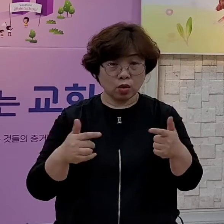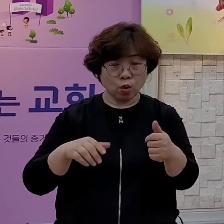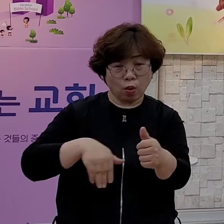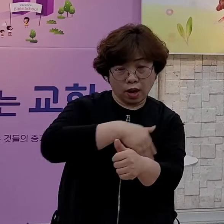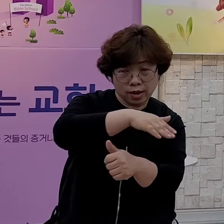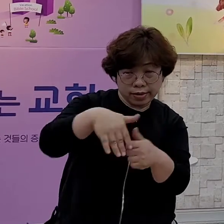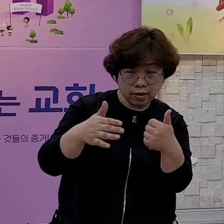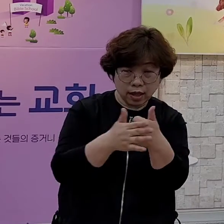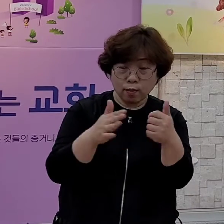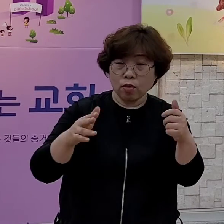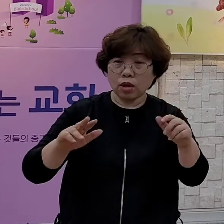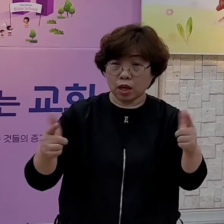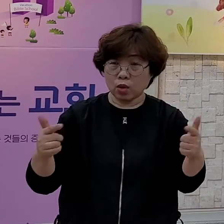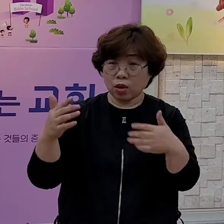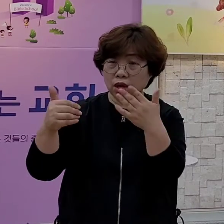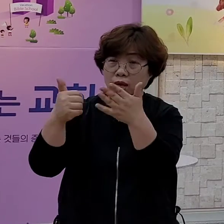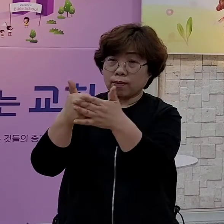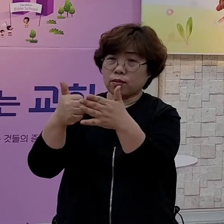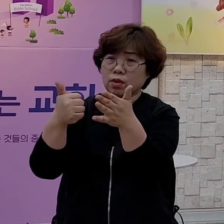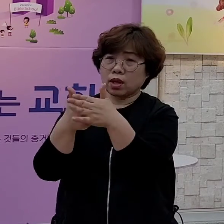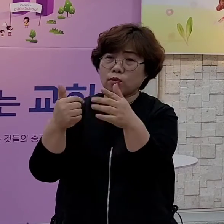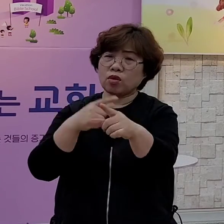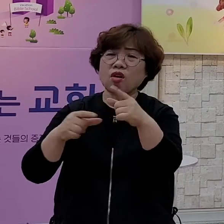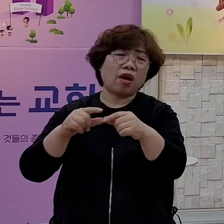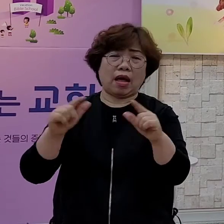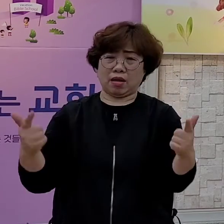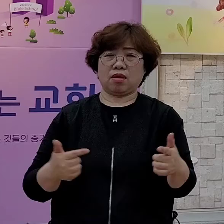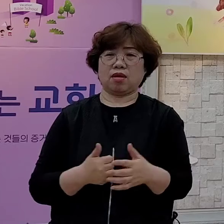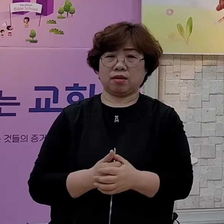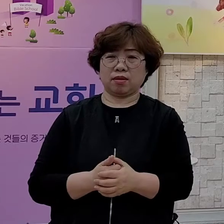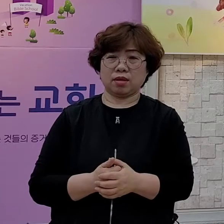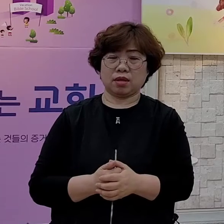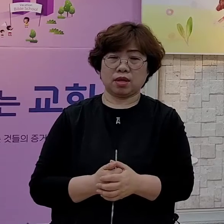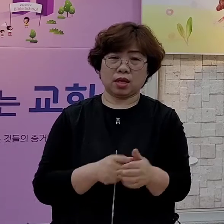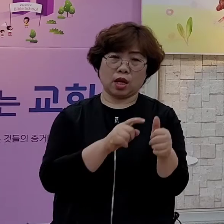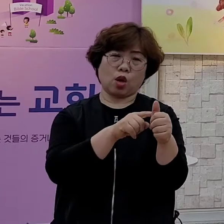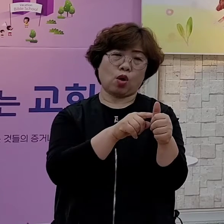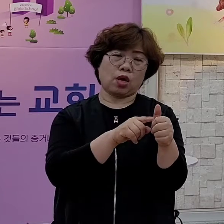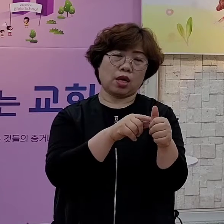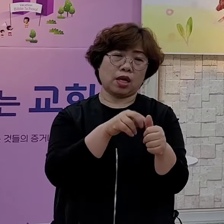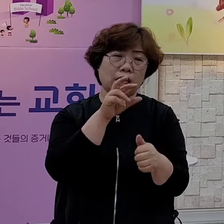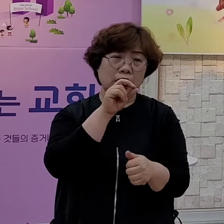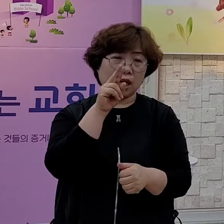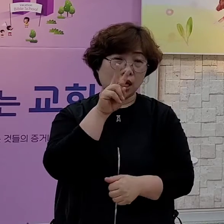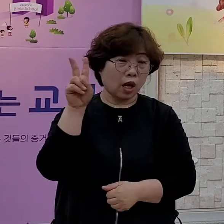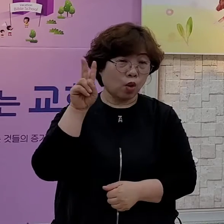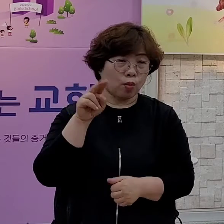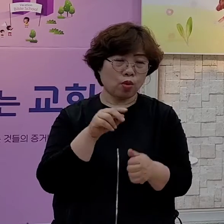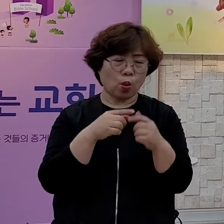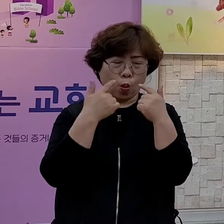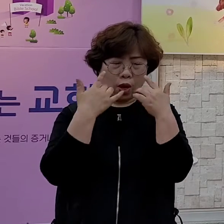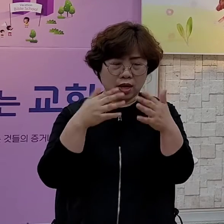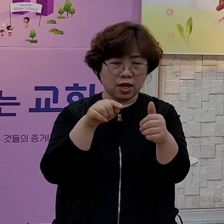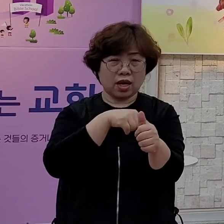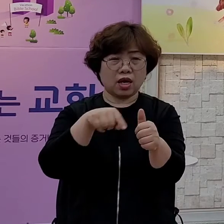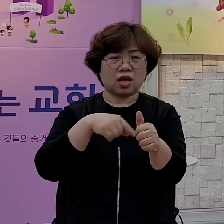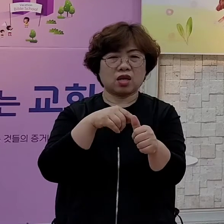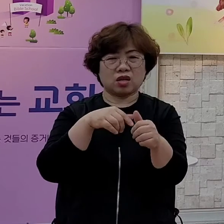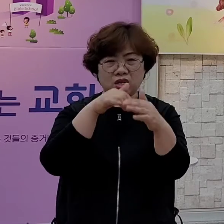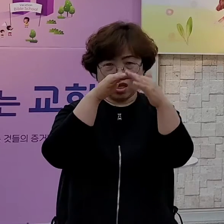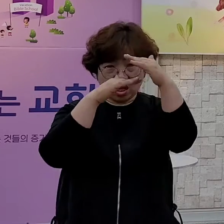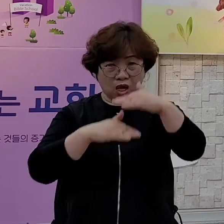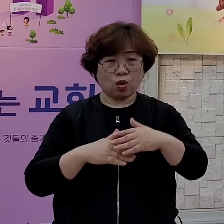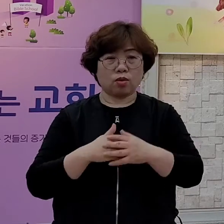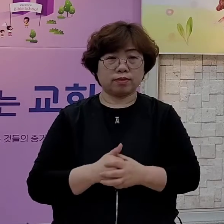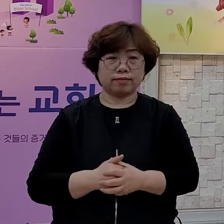환경이나 하나님 때문이 아니다라는 사실. 이것을 오늘 야고보는 우리에게 분명하게 가르쳐주고 있습니다. 그래서